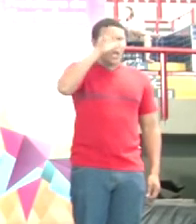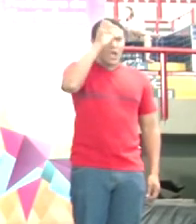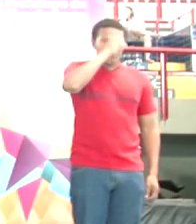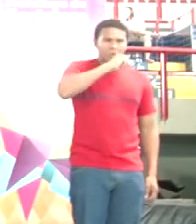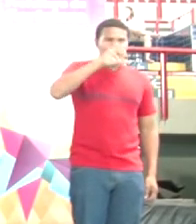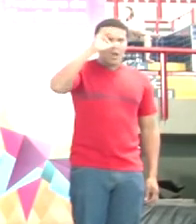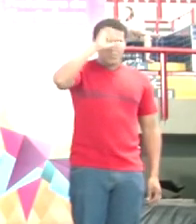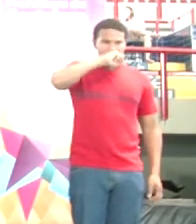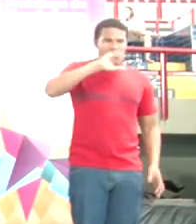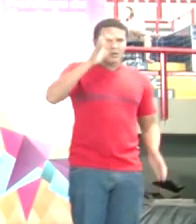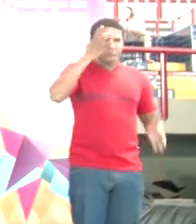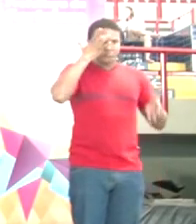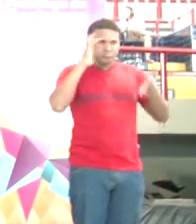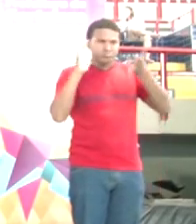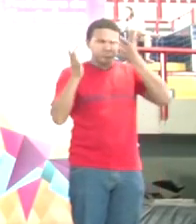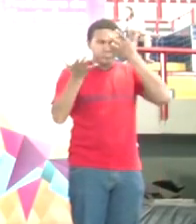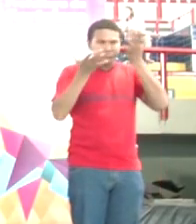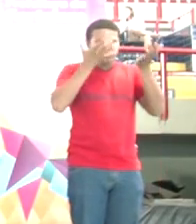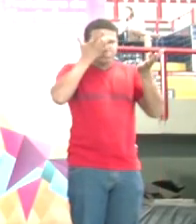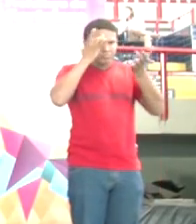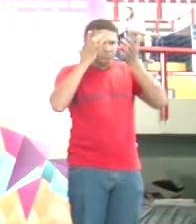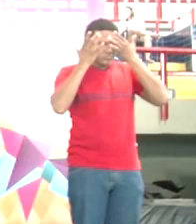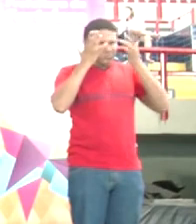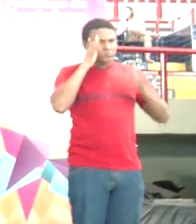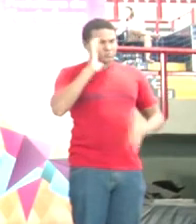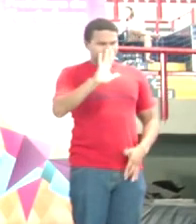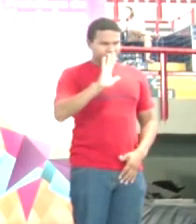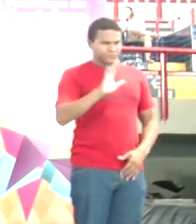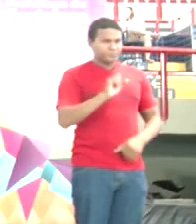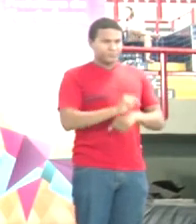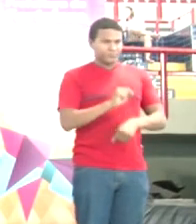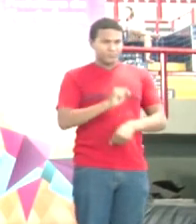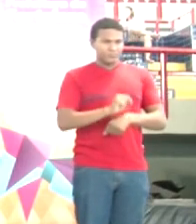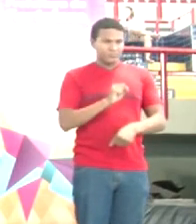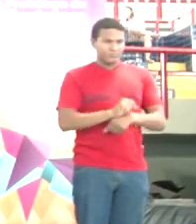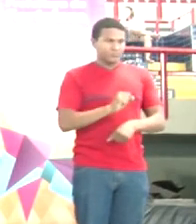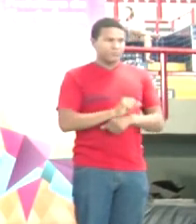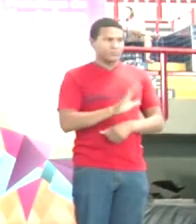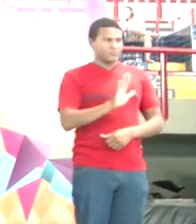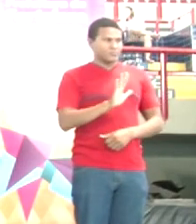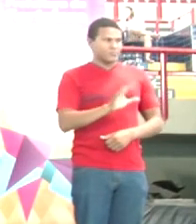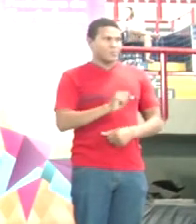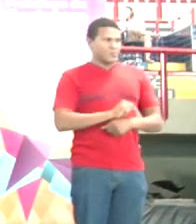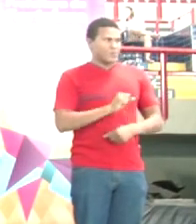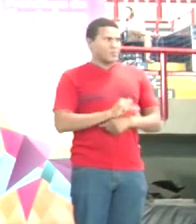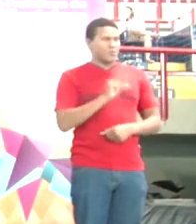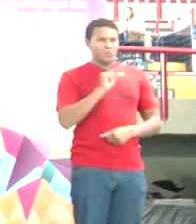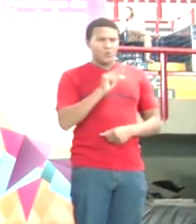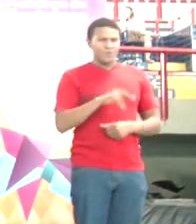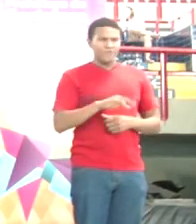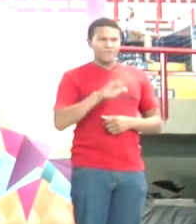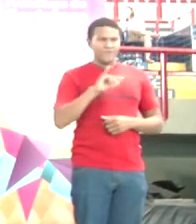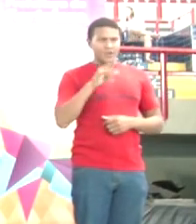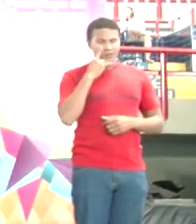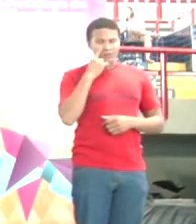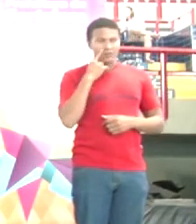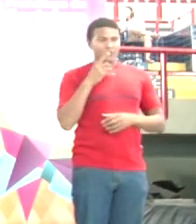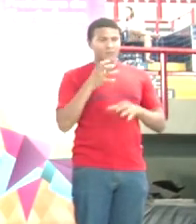exercícios, fica na nossa memória. Tá legal? Já eu vou chegar na parte das fórmulas. Aí você vai ver que você já sabe